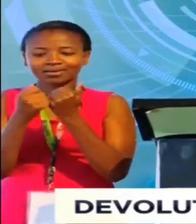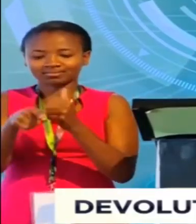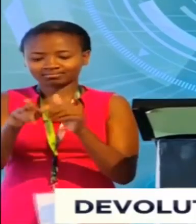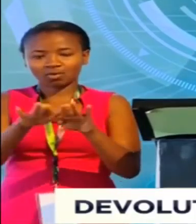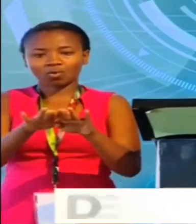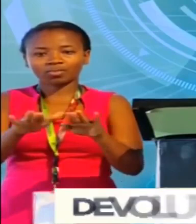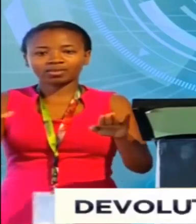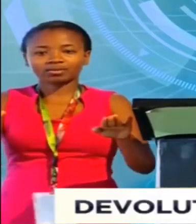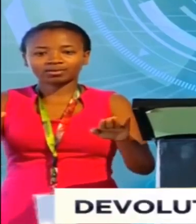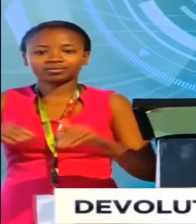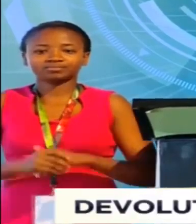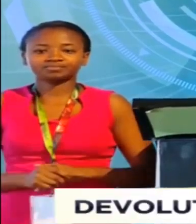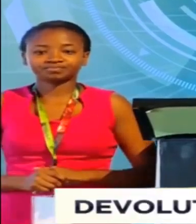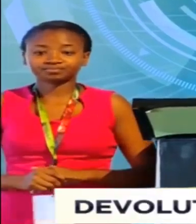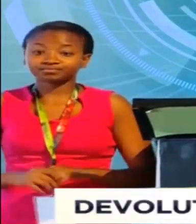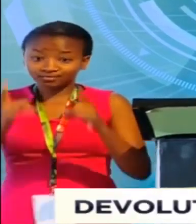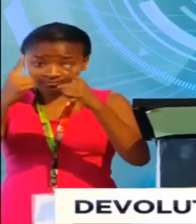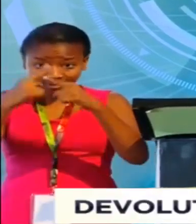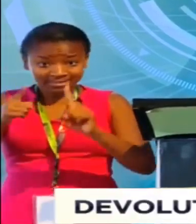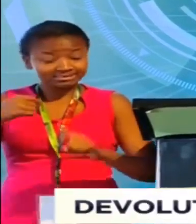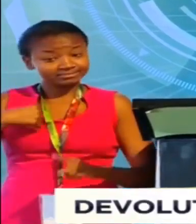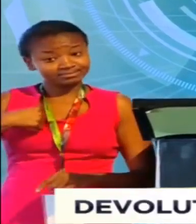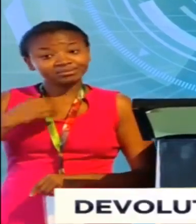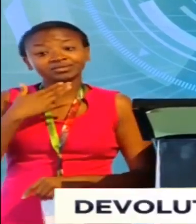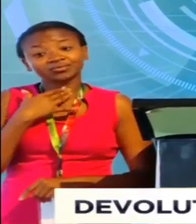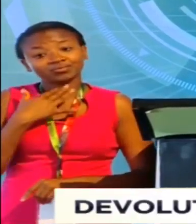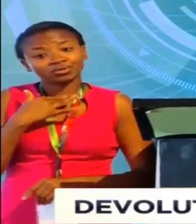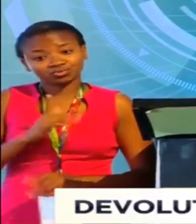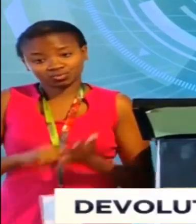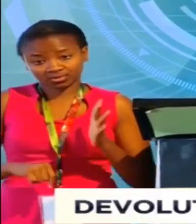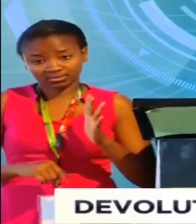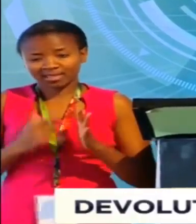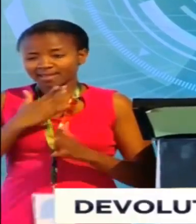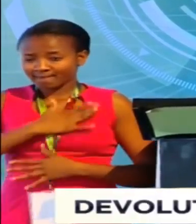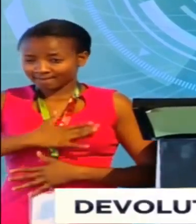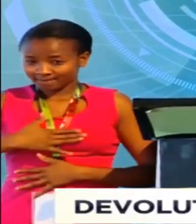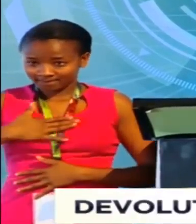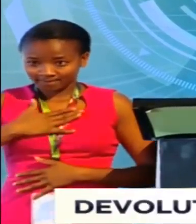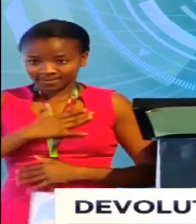ground. Ile mimi ningeomba ni ya kwamba